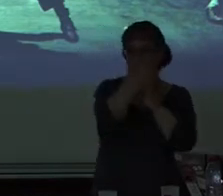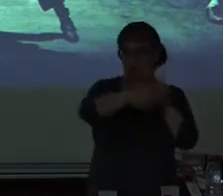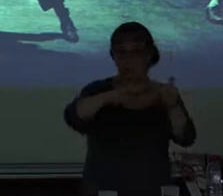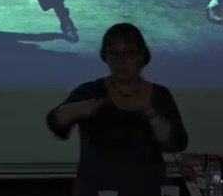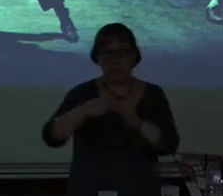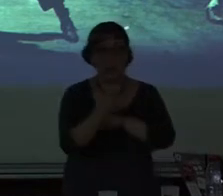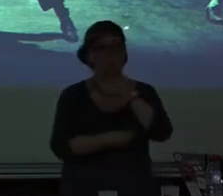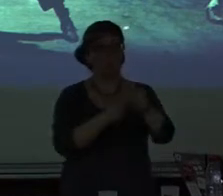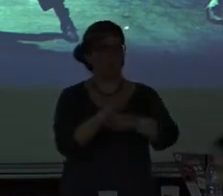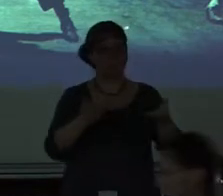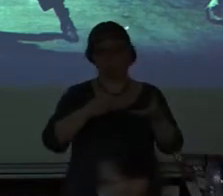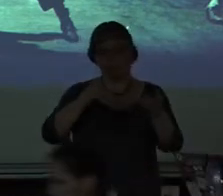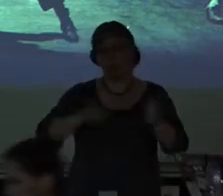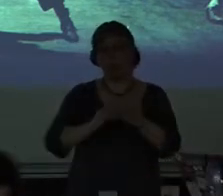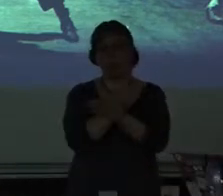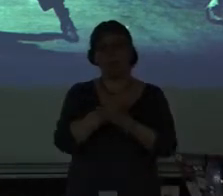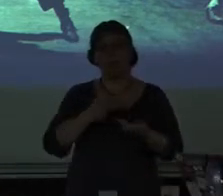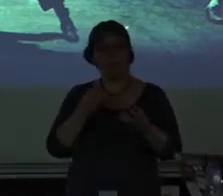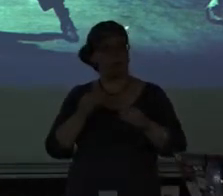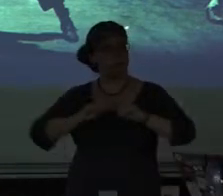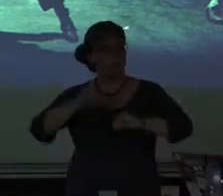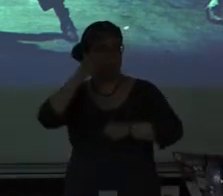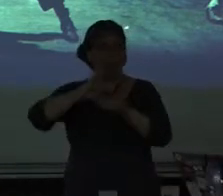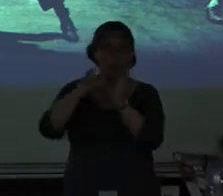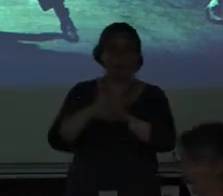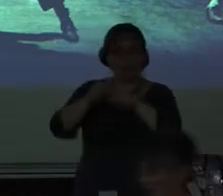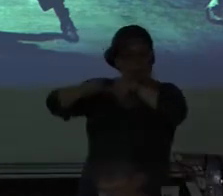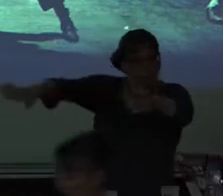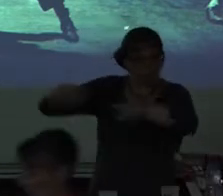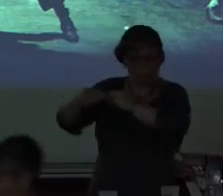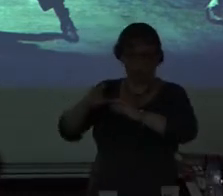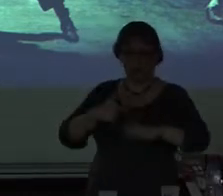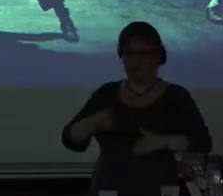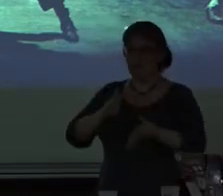ce soit sur Internet, vous répétez, vous répétez, vous répétez le contenu.